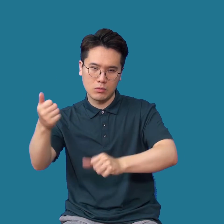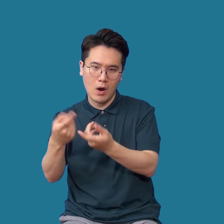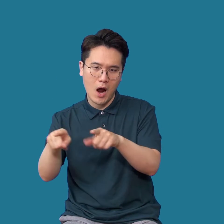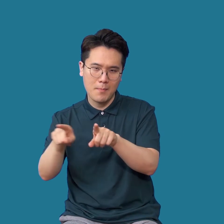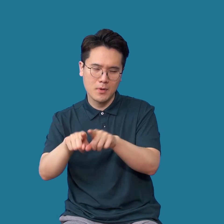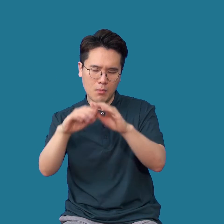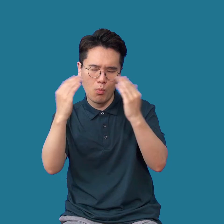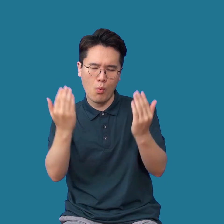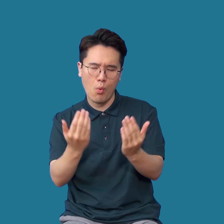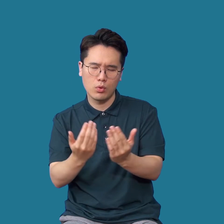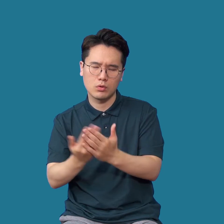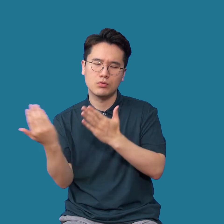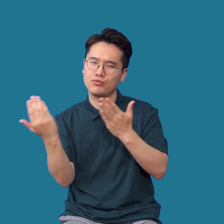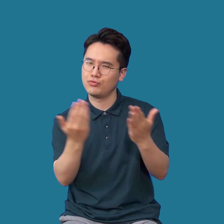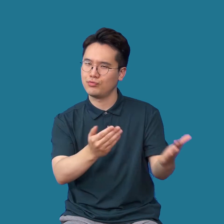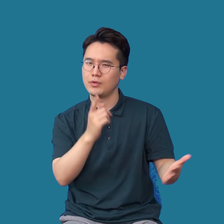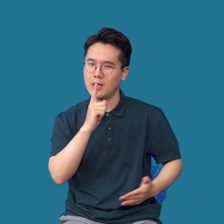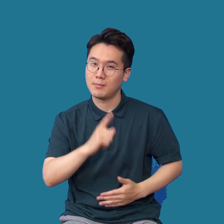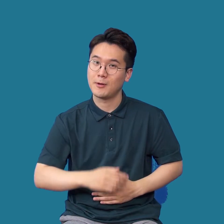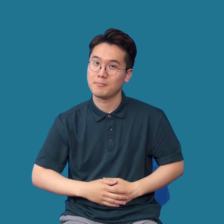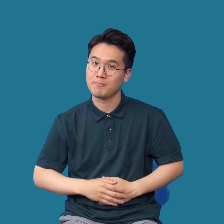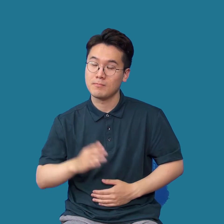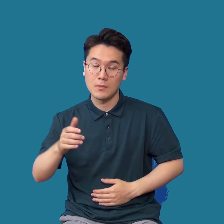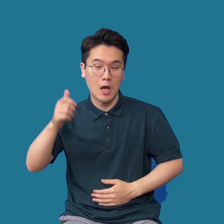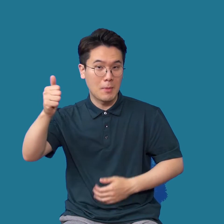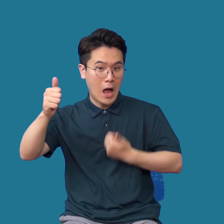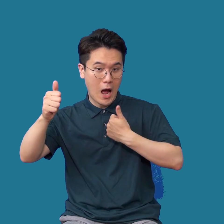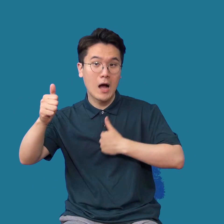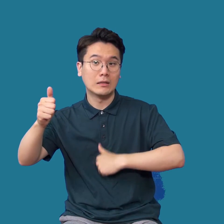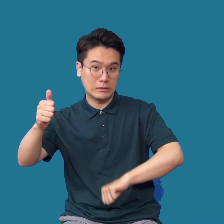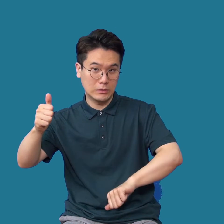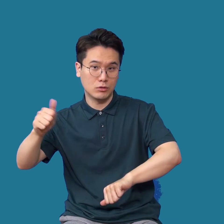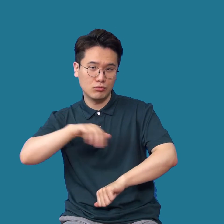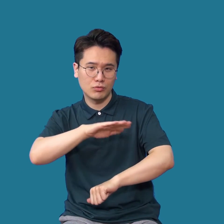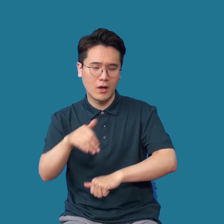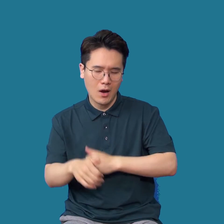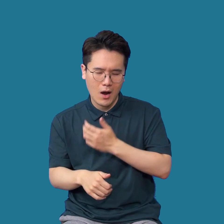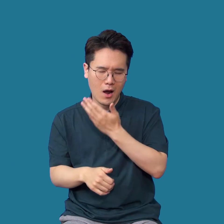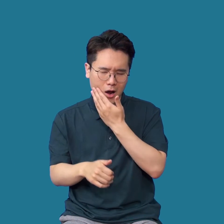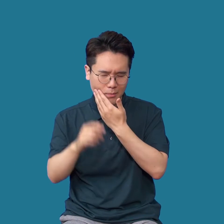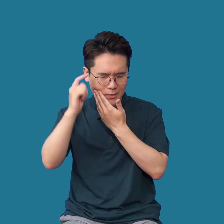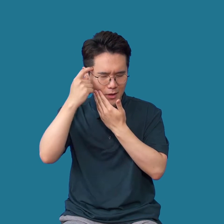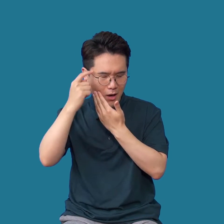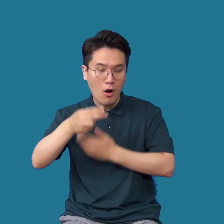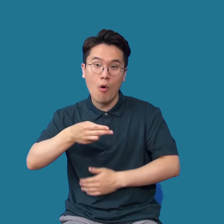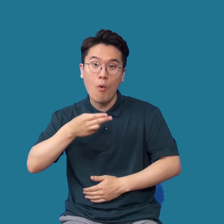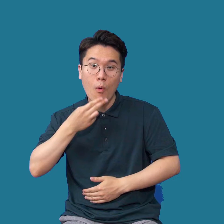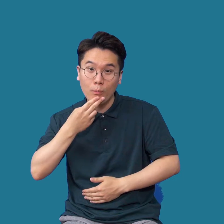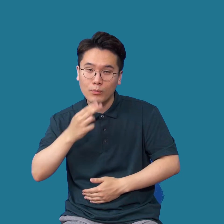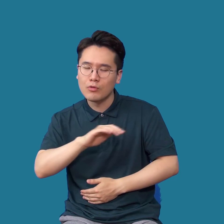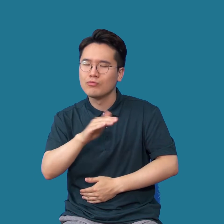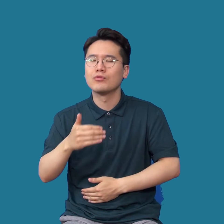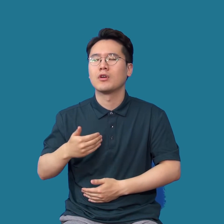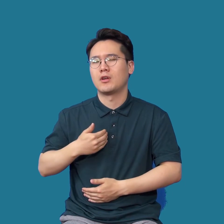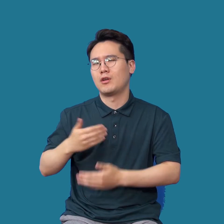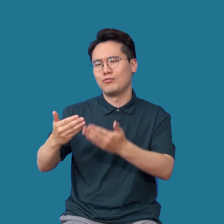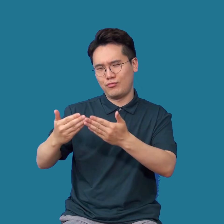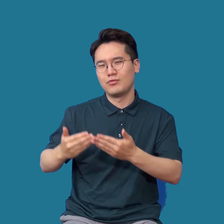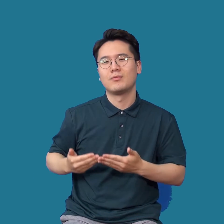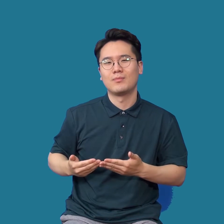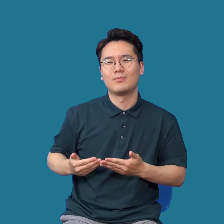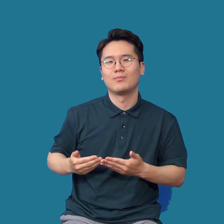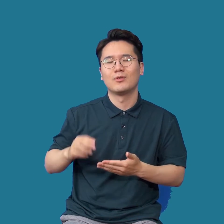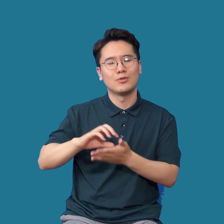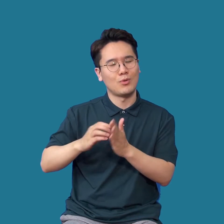아니하겠느냐. 하나님은 자기 아들도 아끼지 않고 우리를 위해서 주실 만큼 우리를 사랑하시는